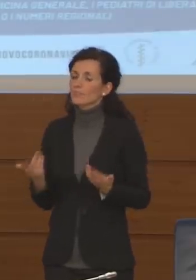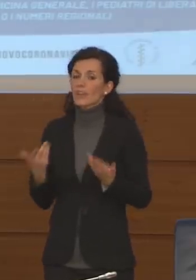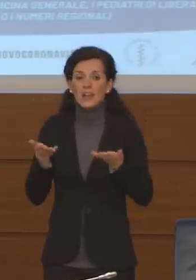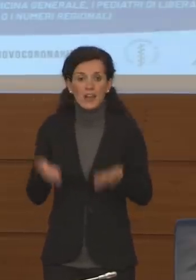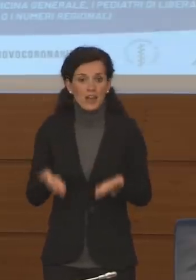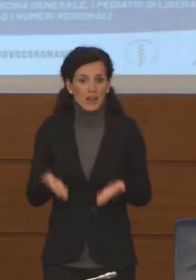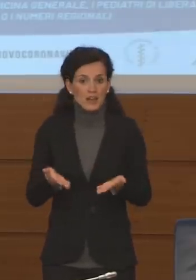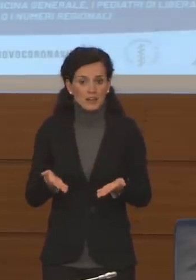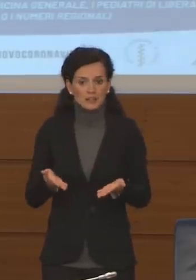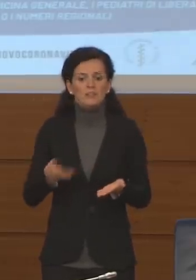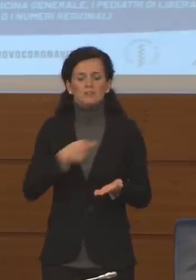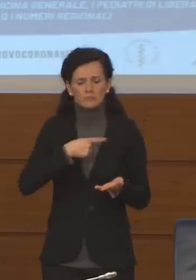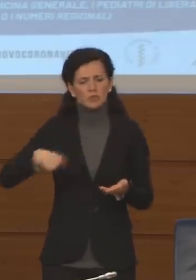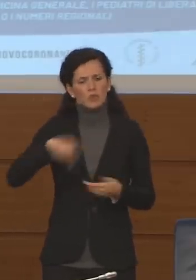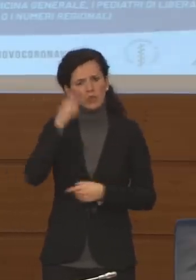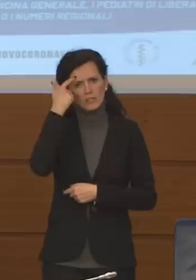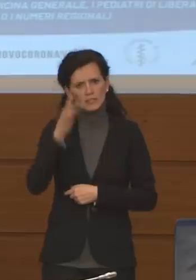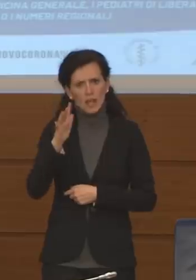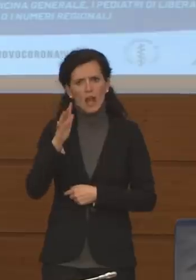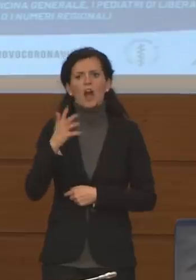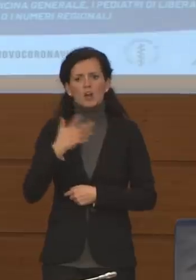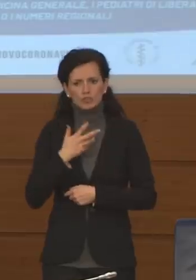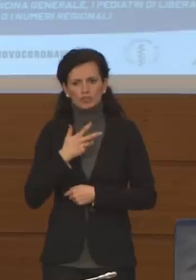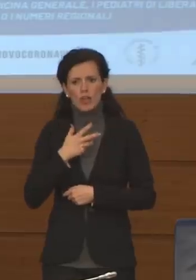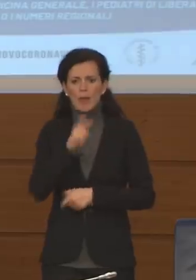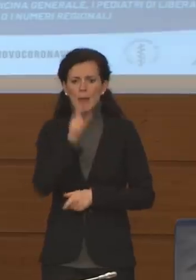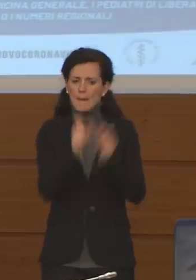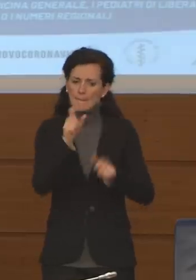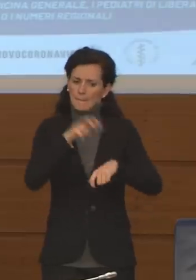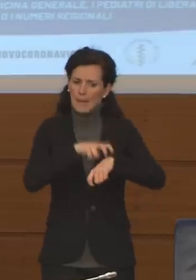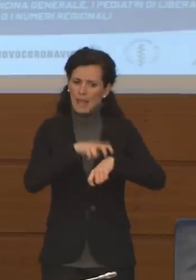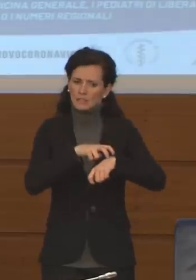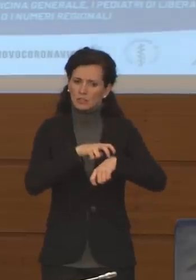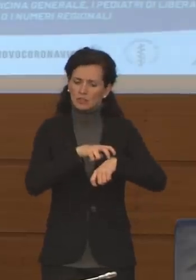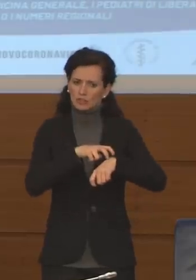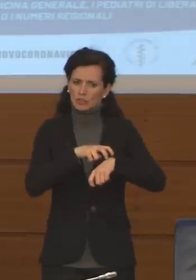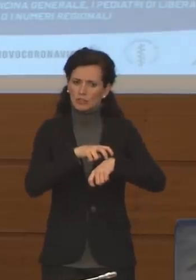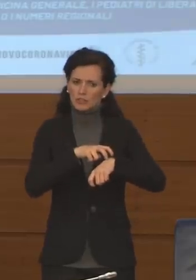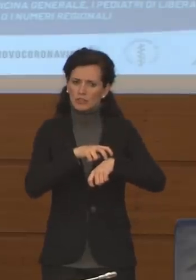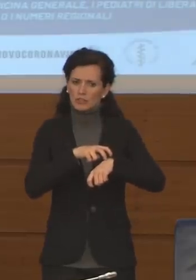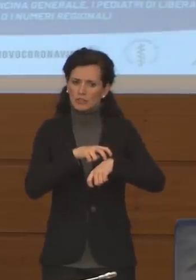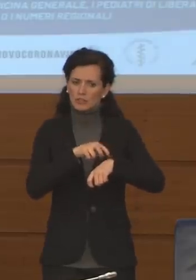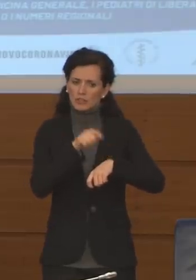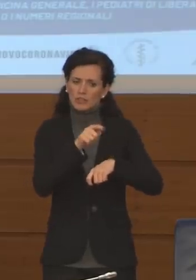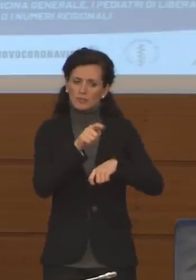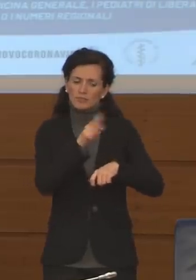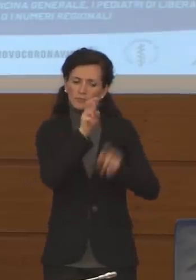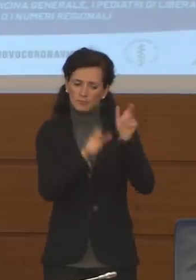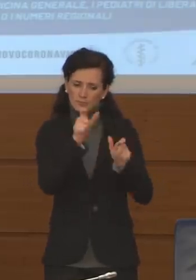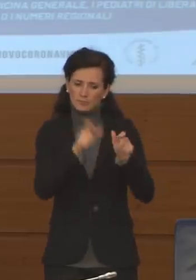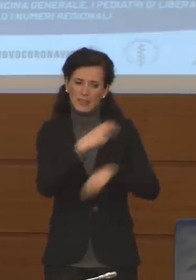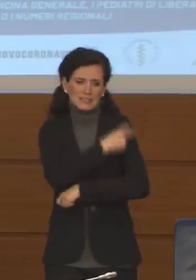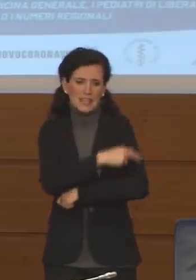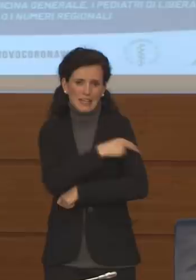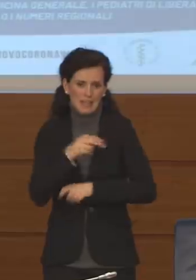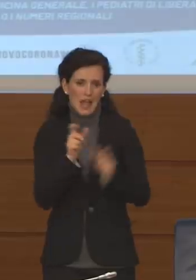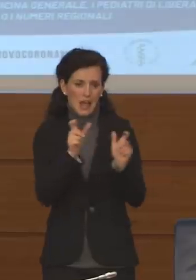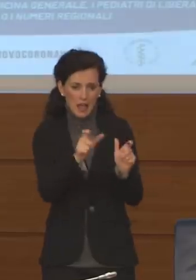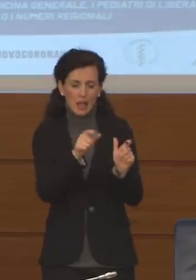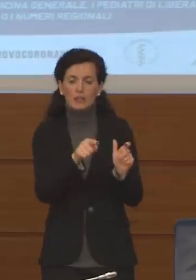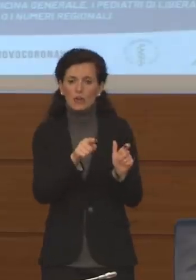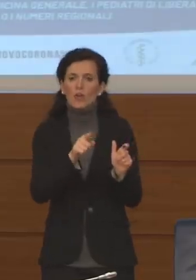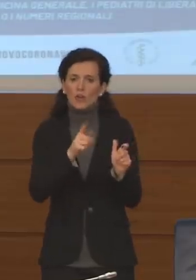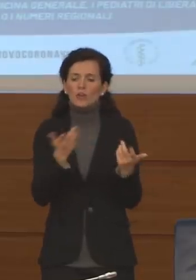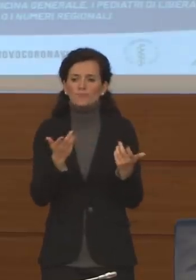sappiamo che ci sono a parte medici del personale sanitario che è stato esposto